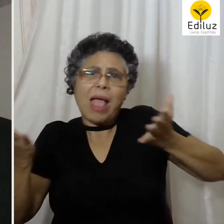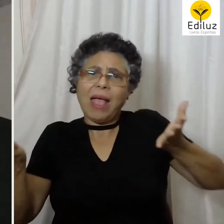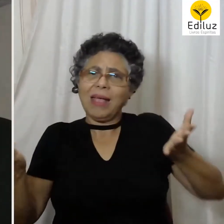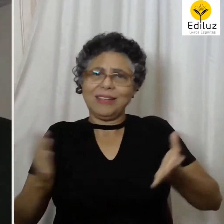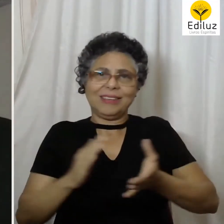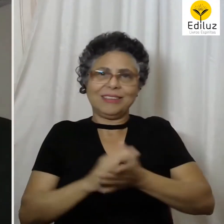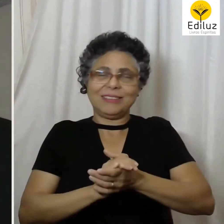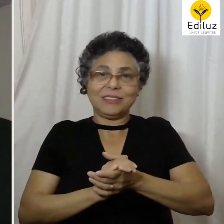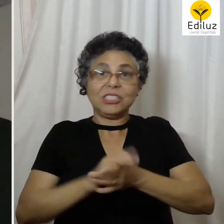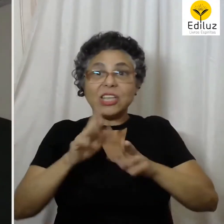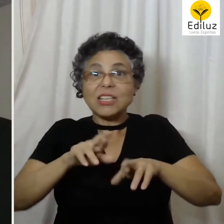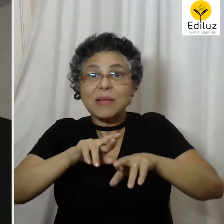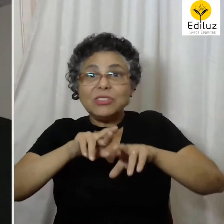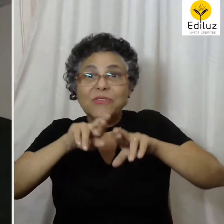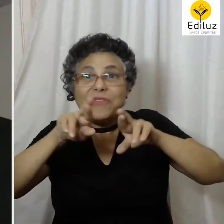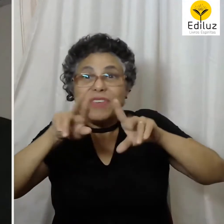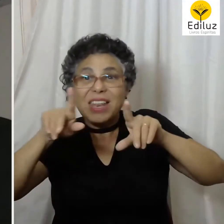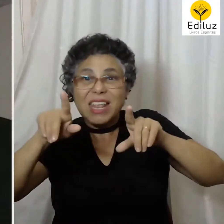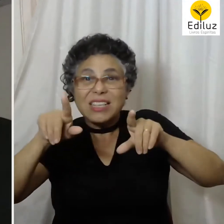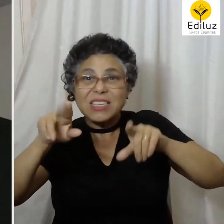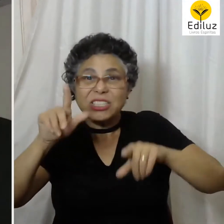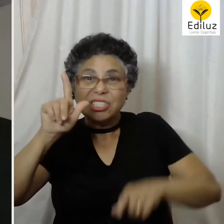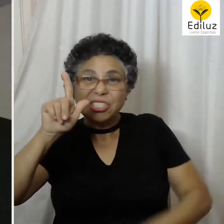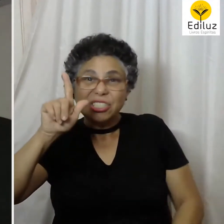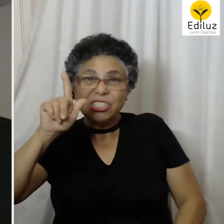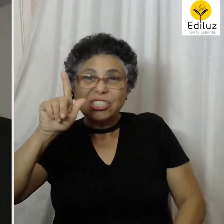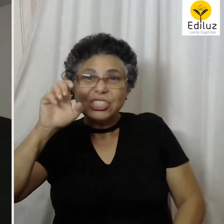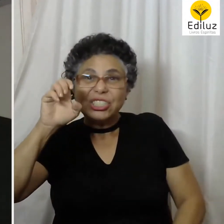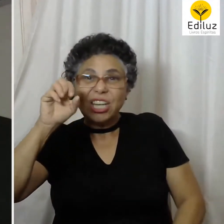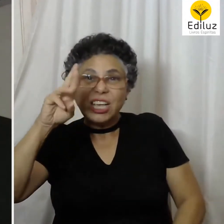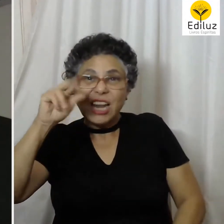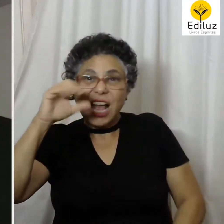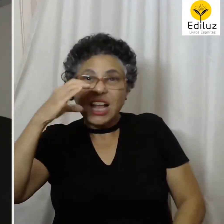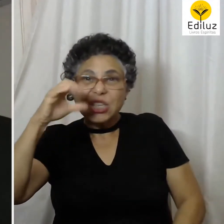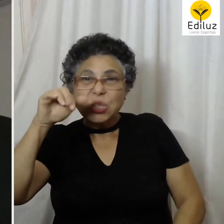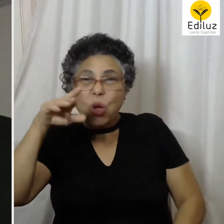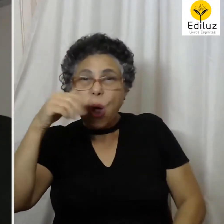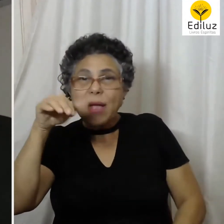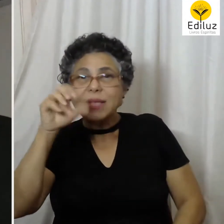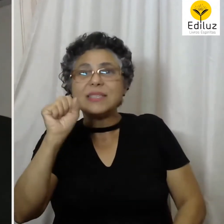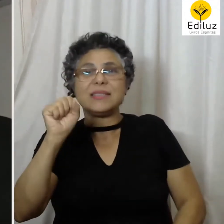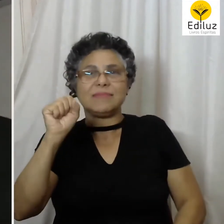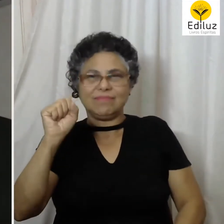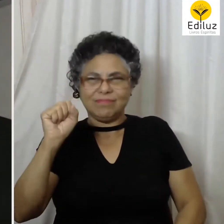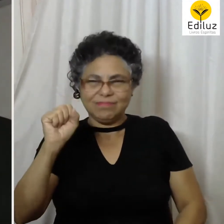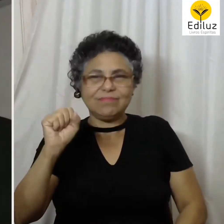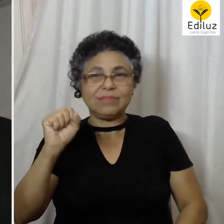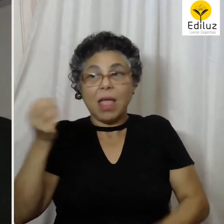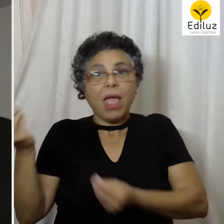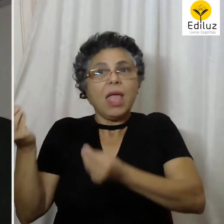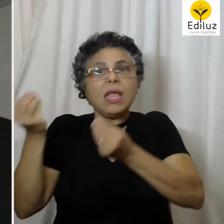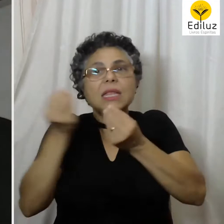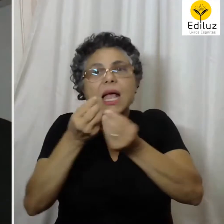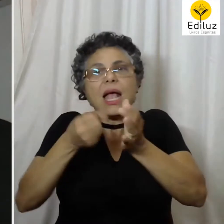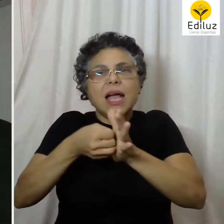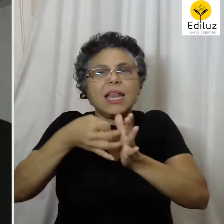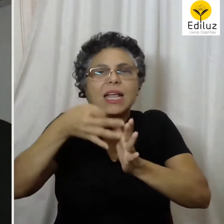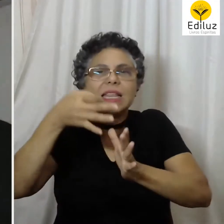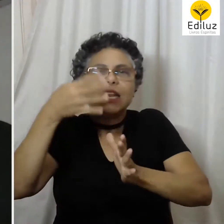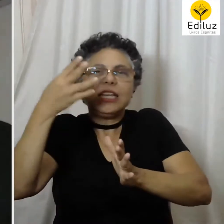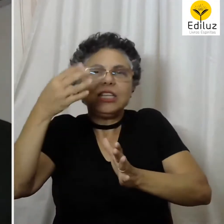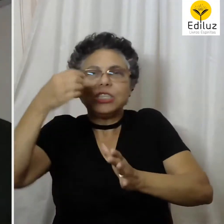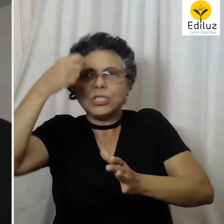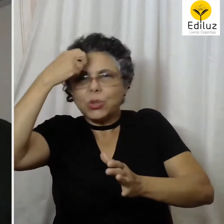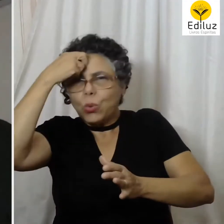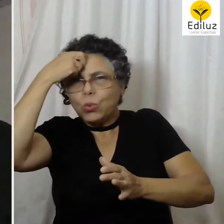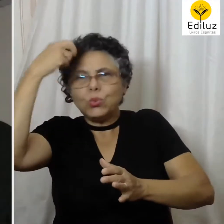a diferença de gerações, né? E as gerações, elas trazem as características da